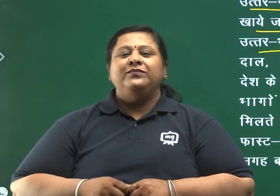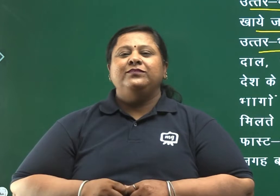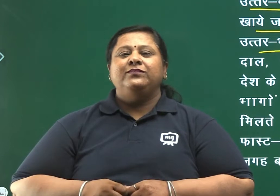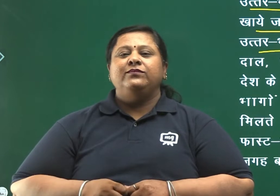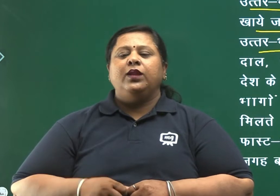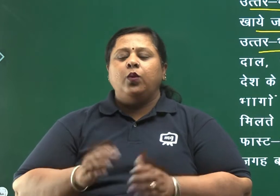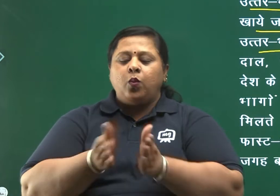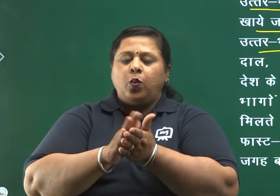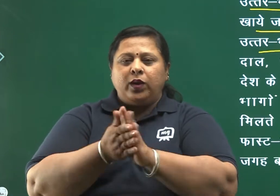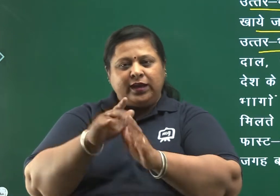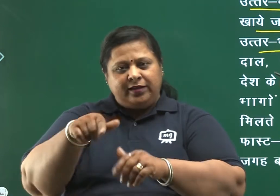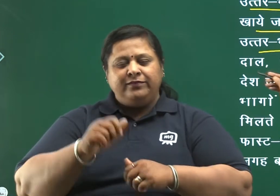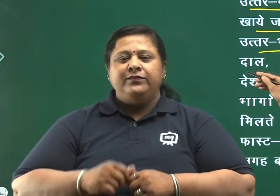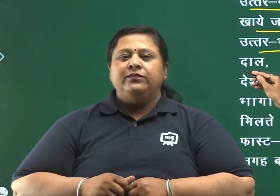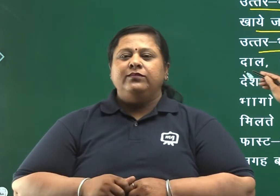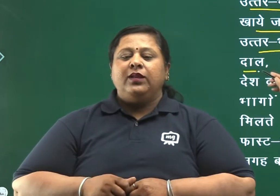रोटी,